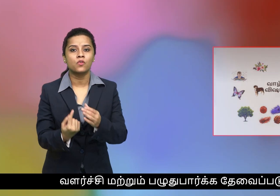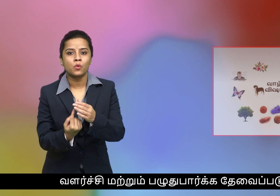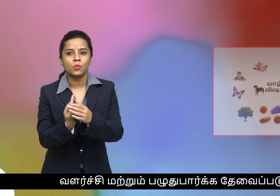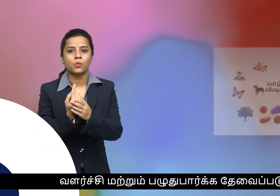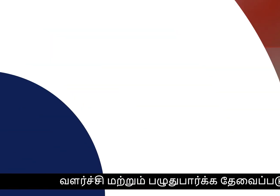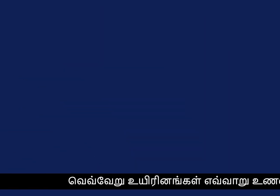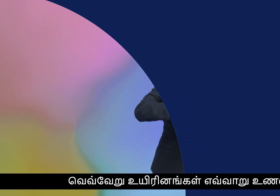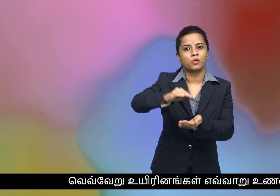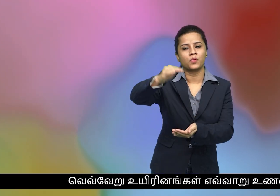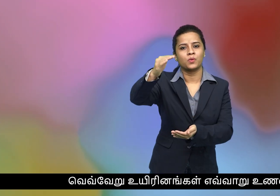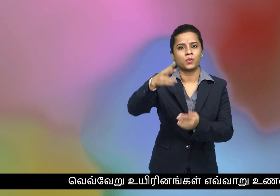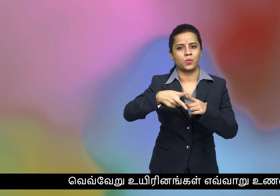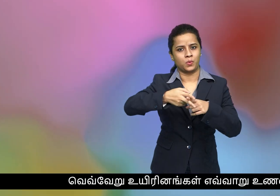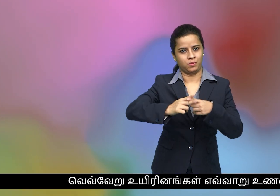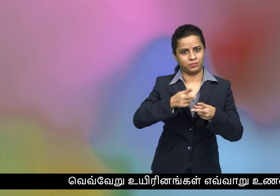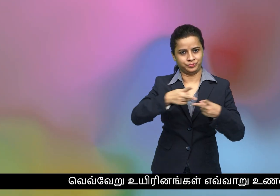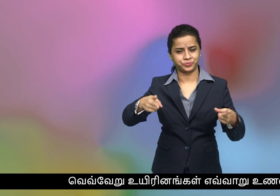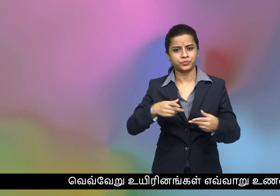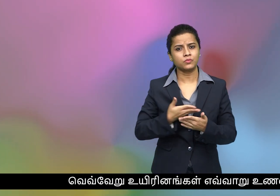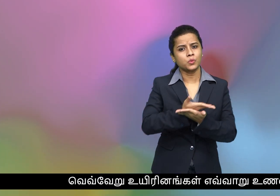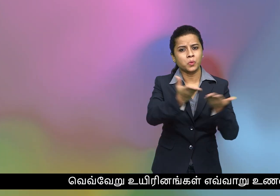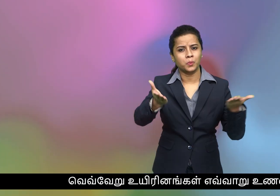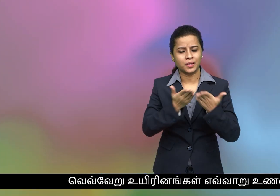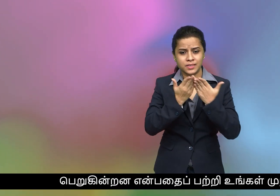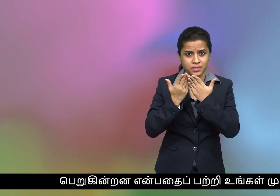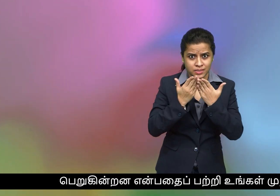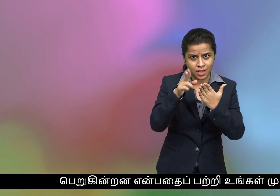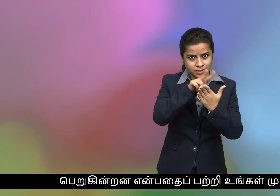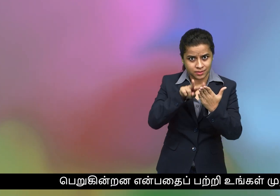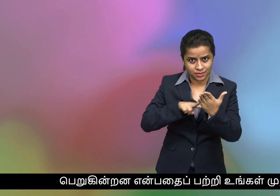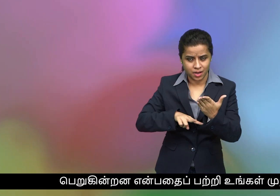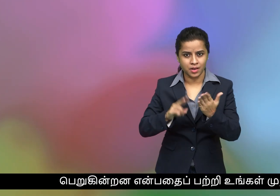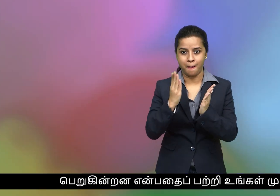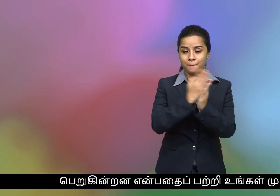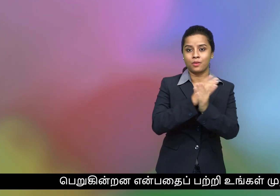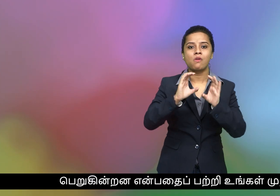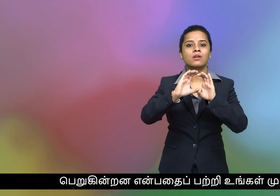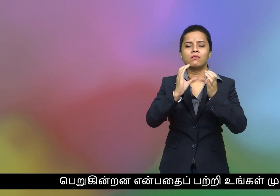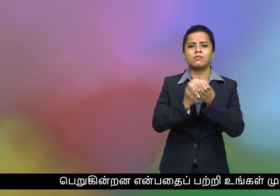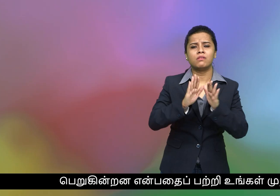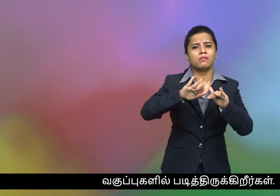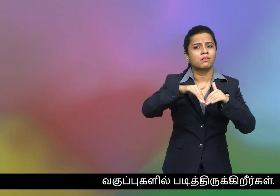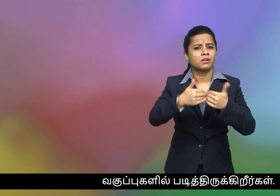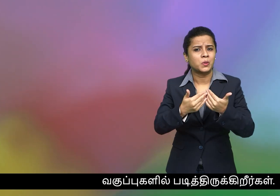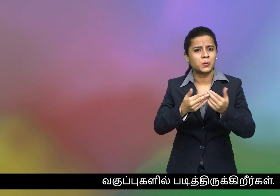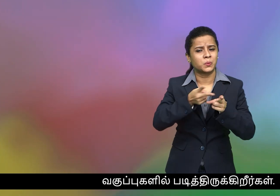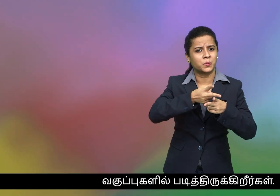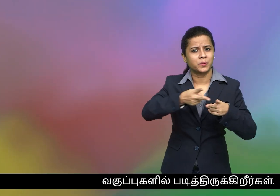தேவைப்படுகிறது. வெவ்வேறு உயிரினங்கள் எவ்வாறு உணவை பெறுகின்றன என்பதை பற்றி உங்கள் முந்தைய வகுப்புகளில்